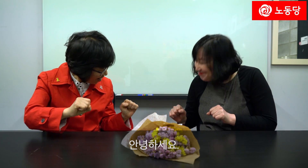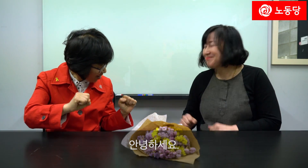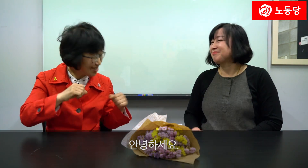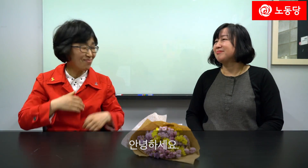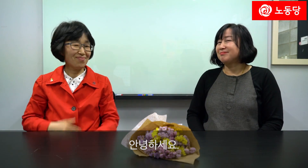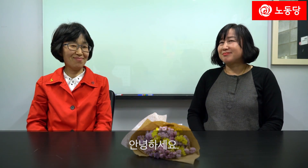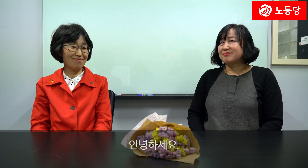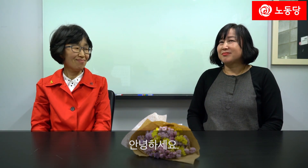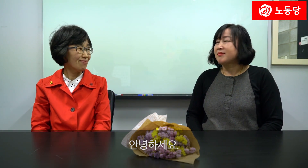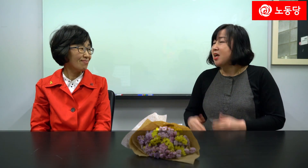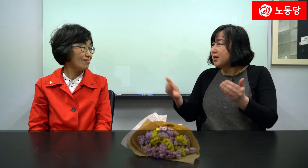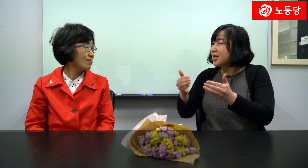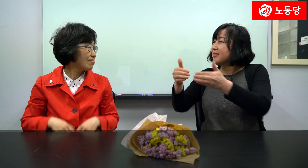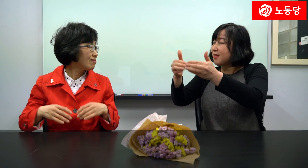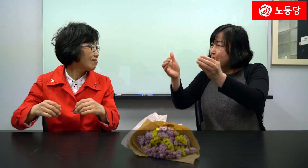안녕하세요.